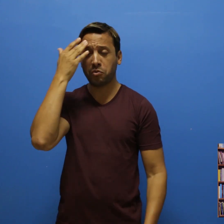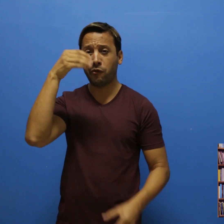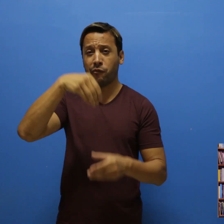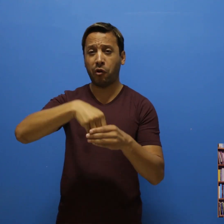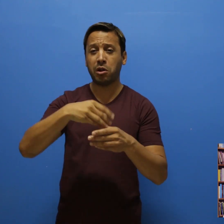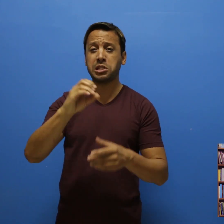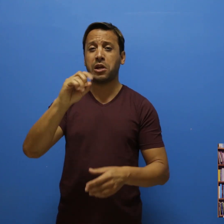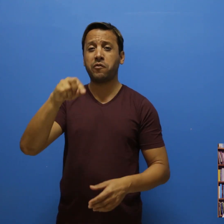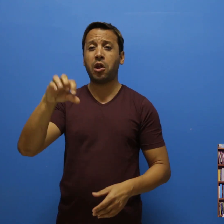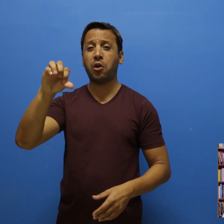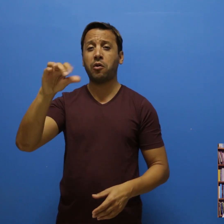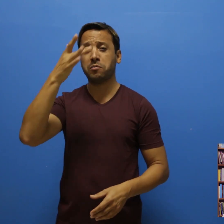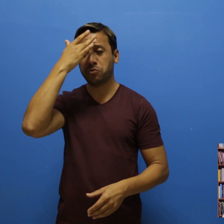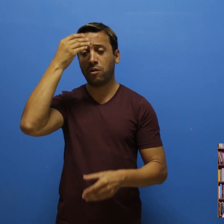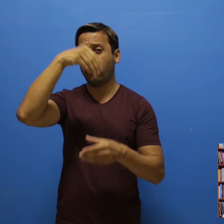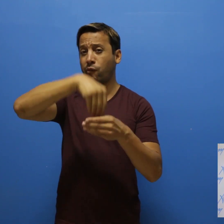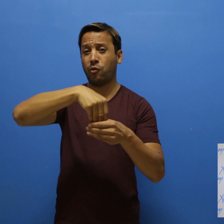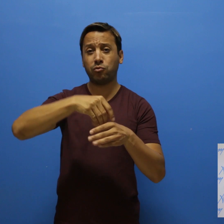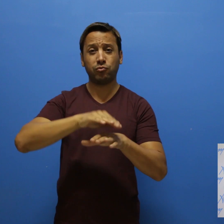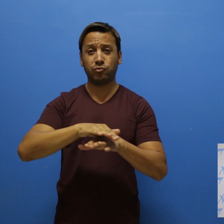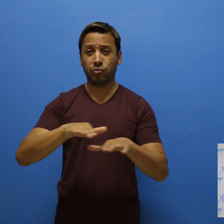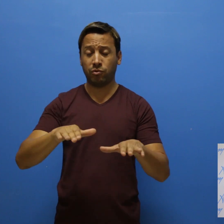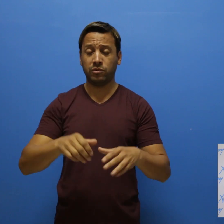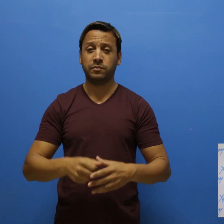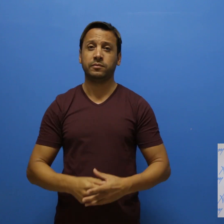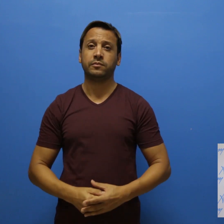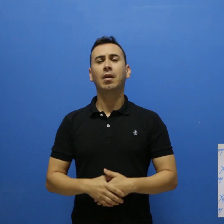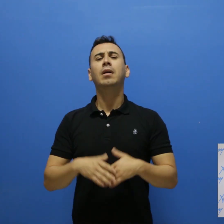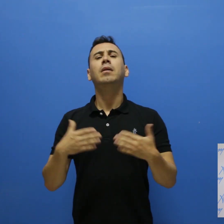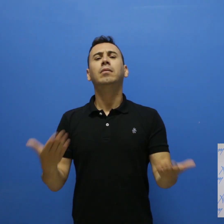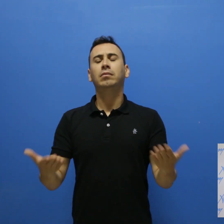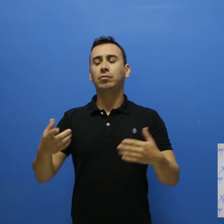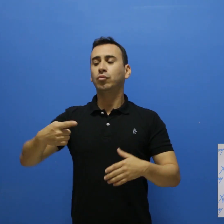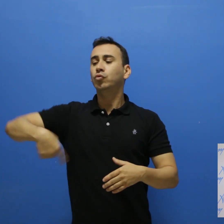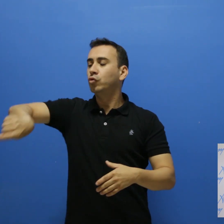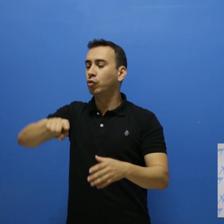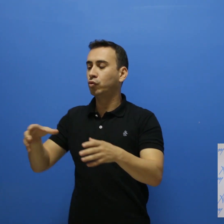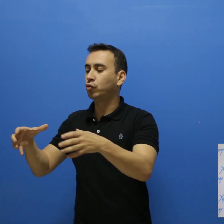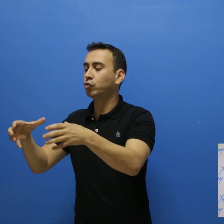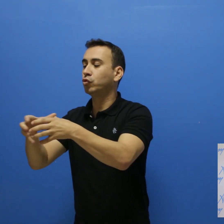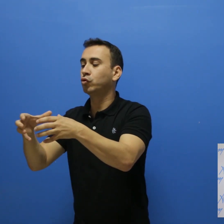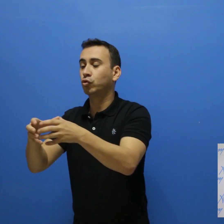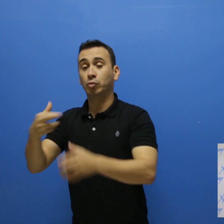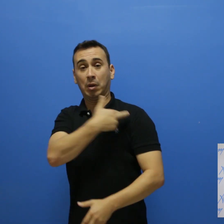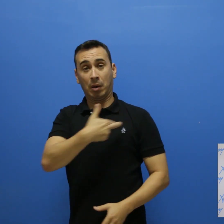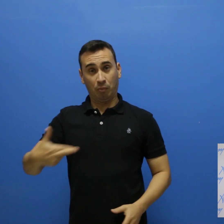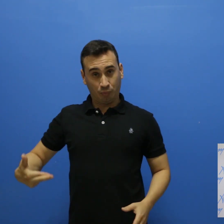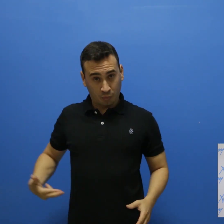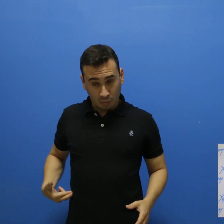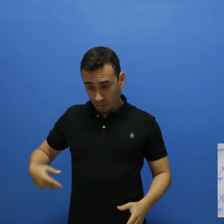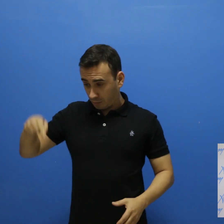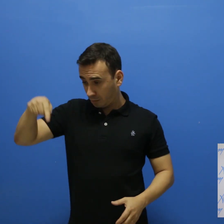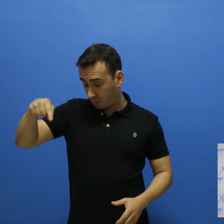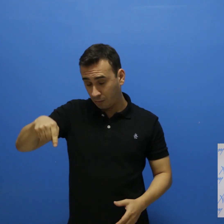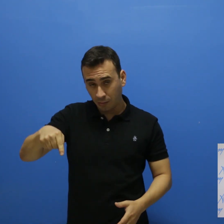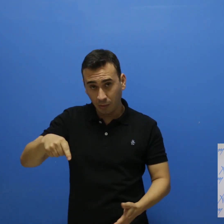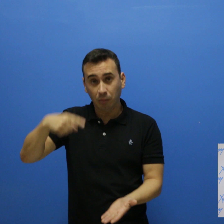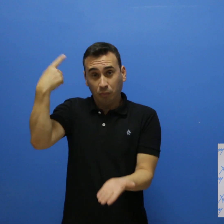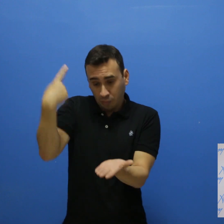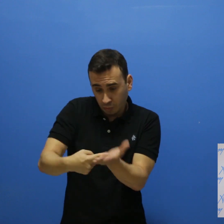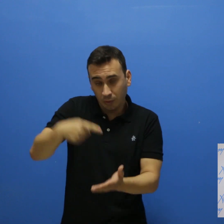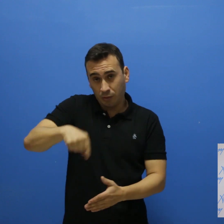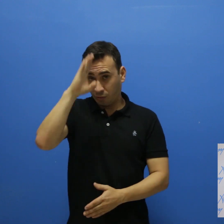ou 0,9% da população. Quando nós instituímos a República no Brasil, nós